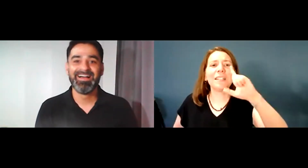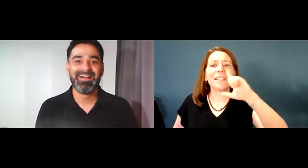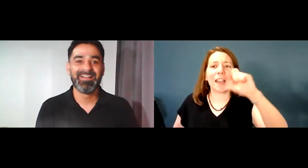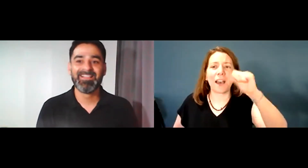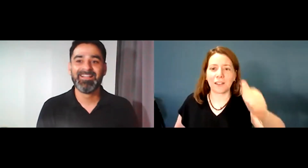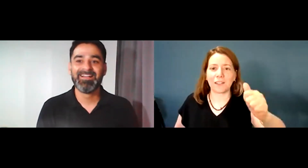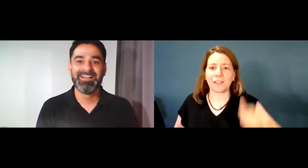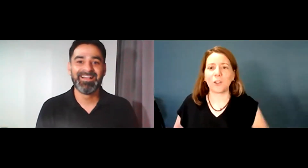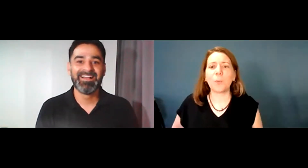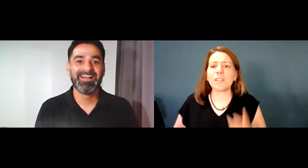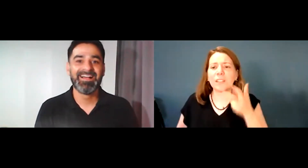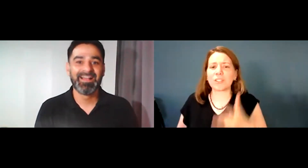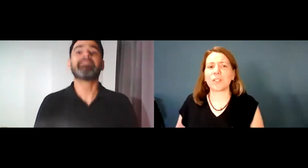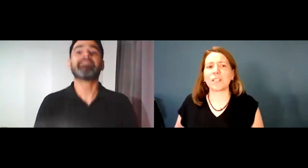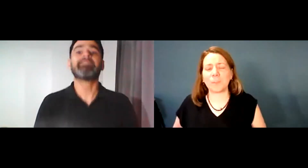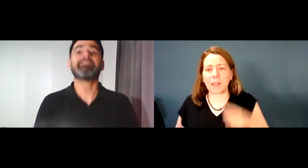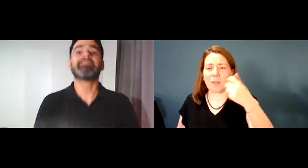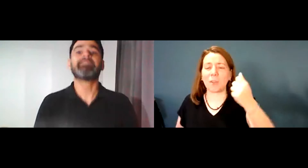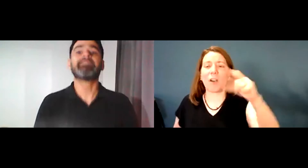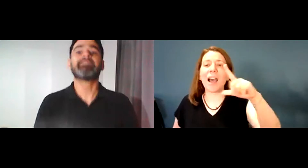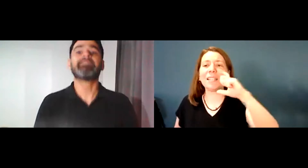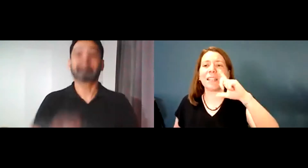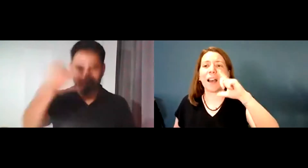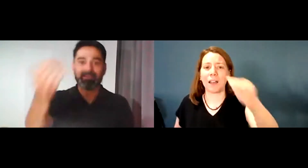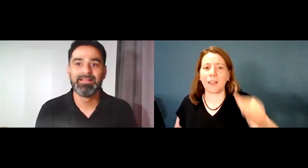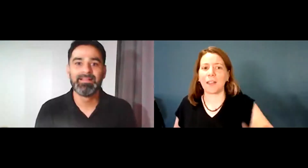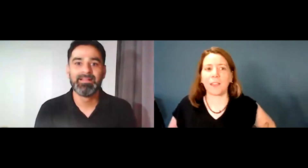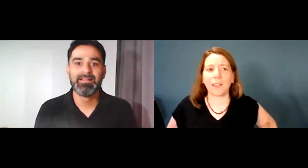Alicia. Los voy diciendo yo, así es más rápido. Alicia.